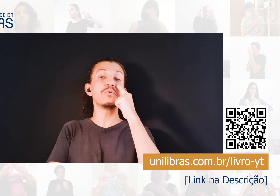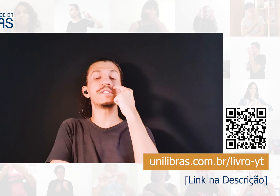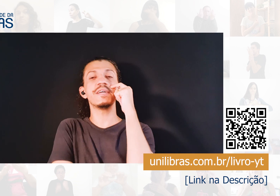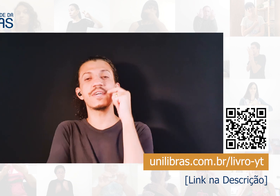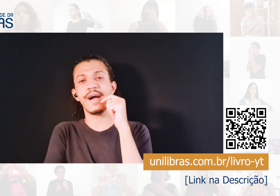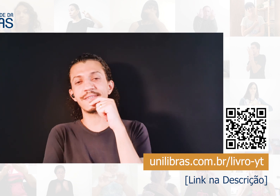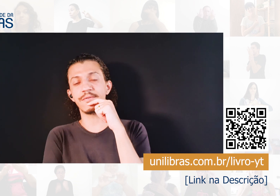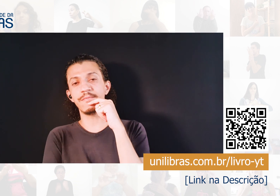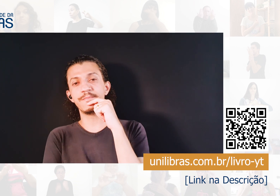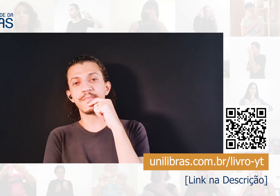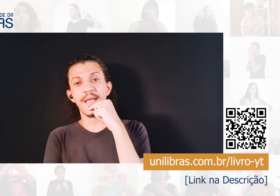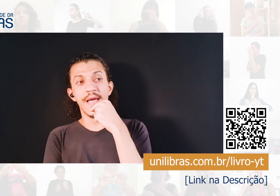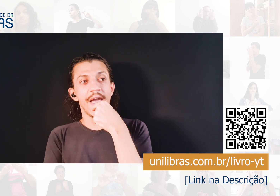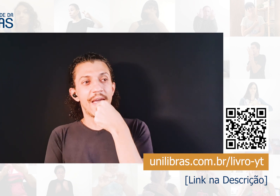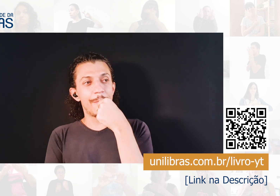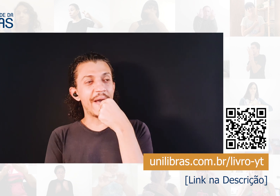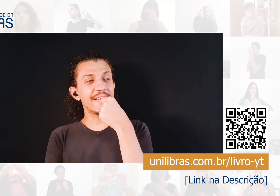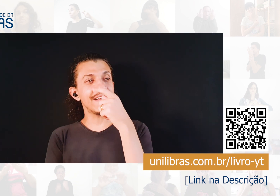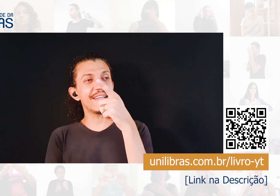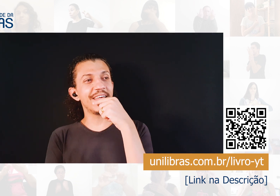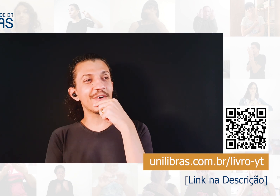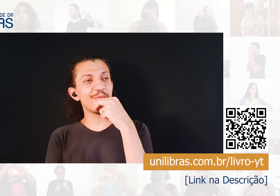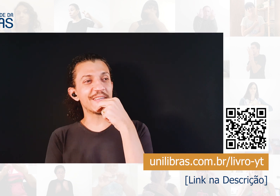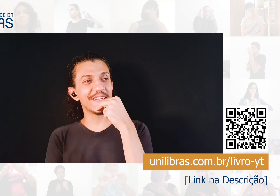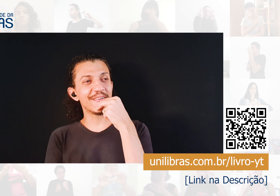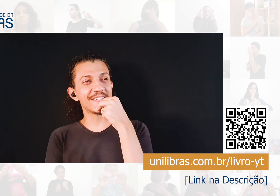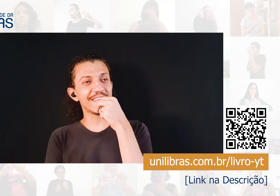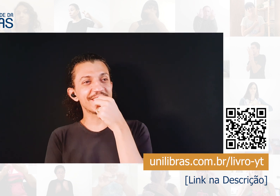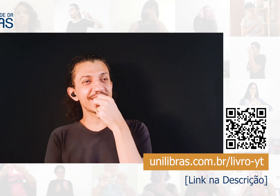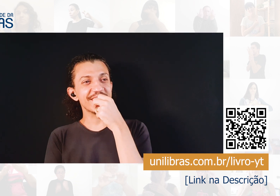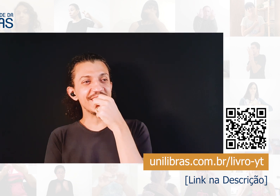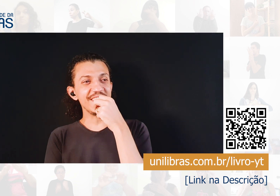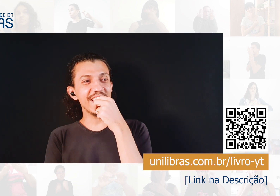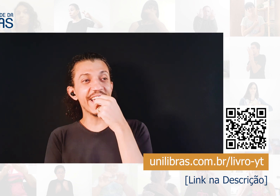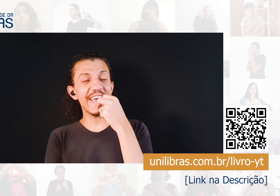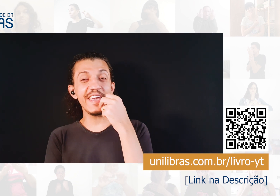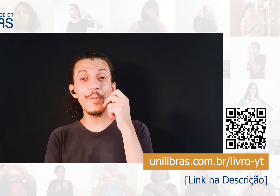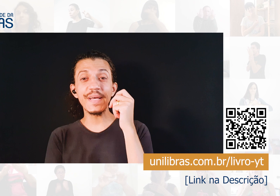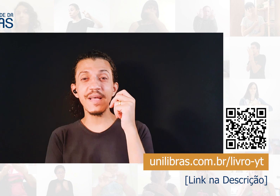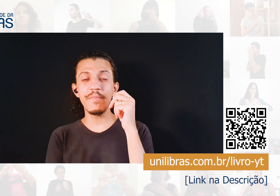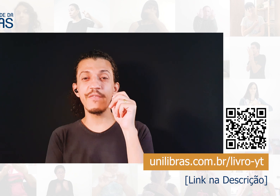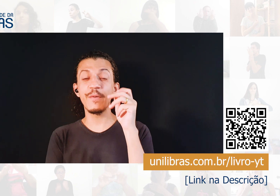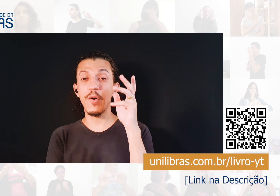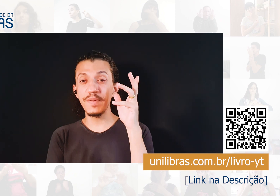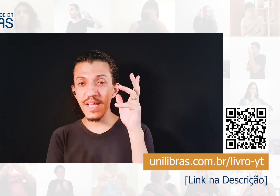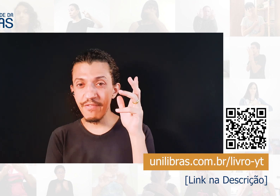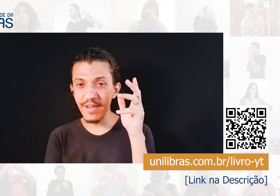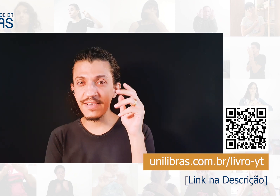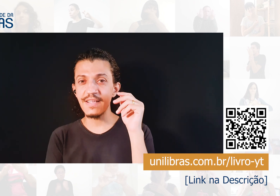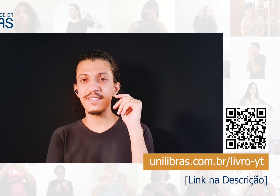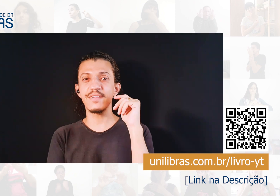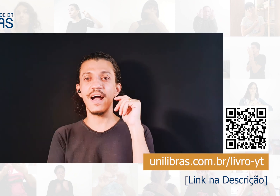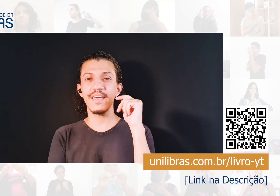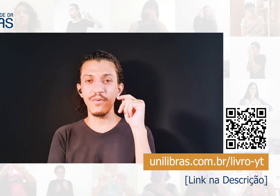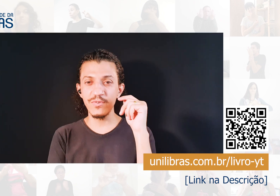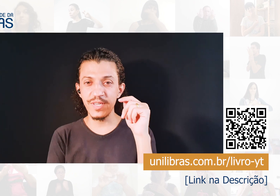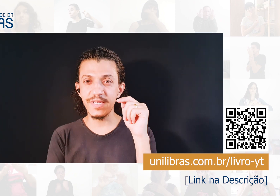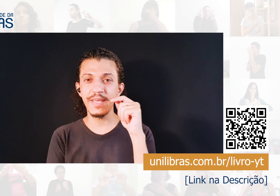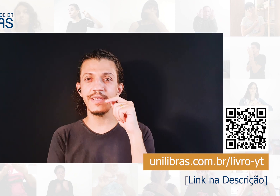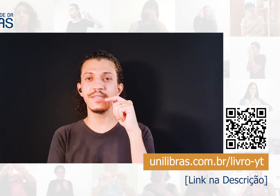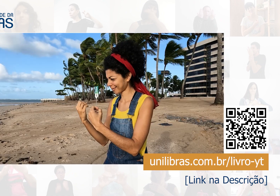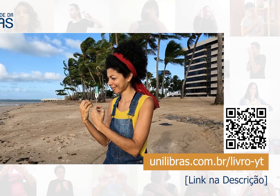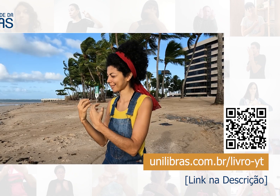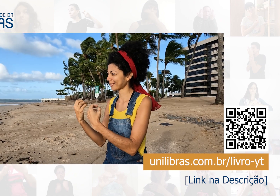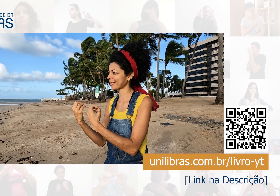estava na cozinha de casa, perto da geladeira, conversando assim. E aí eu percebi, fui observando a sinalização da Raquel nos